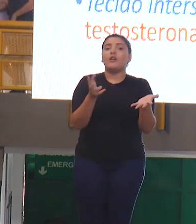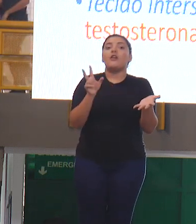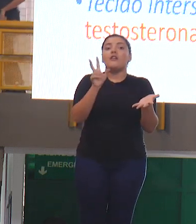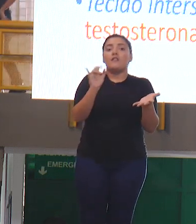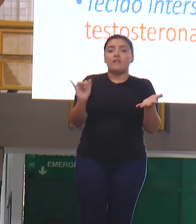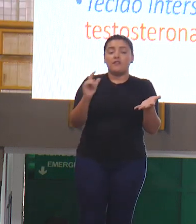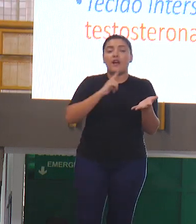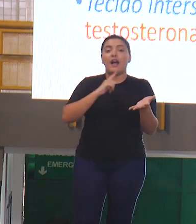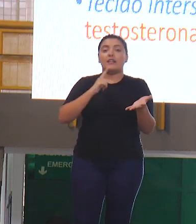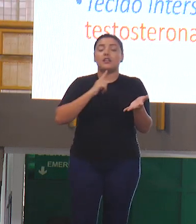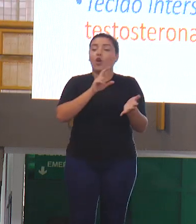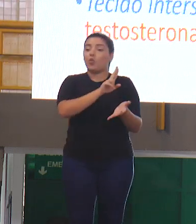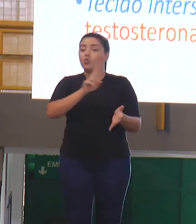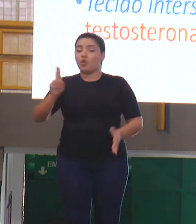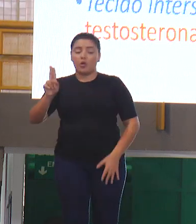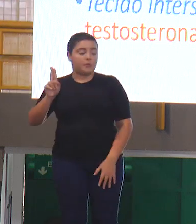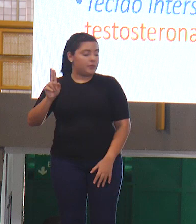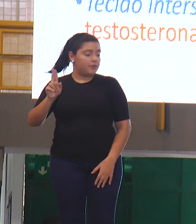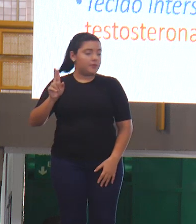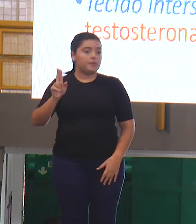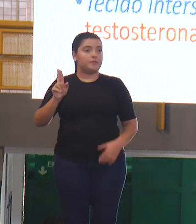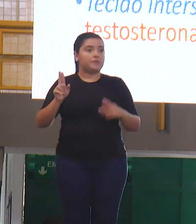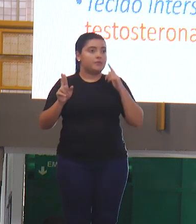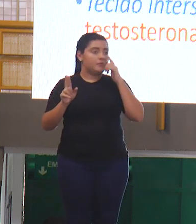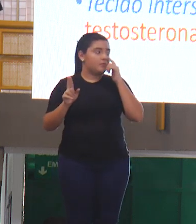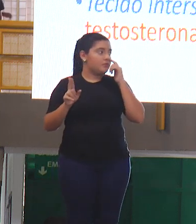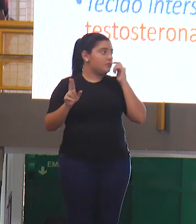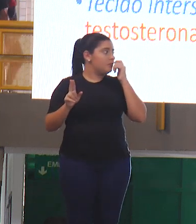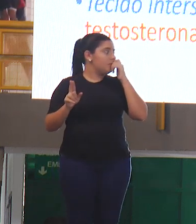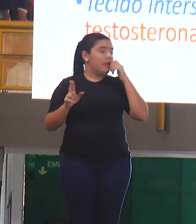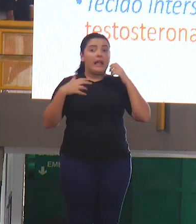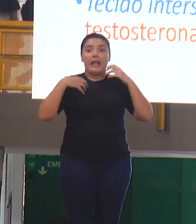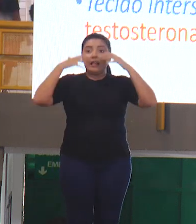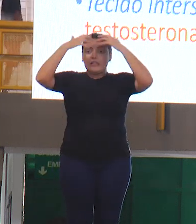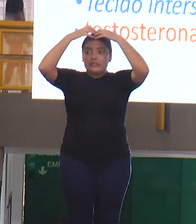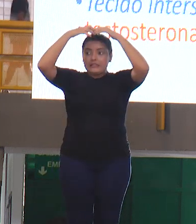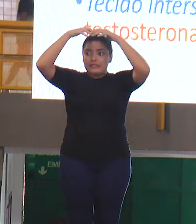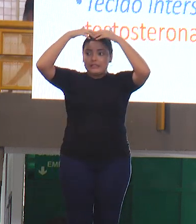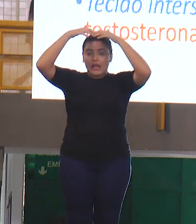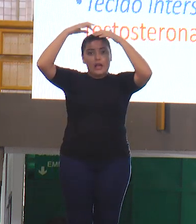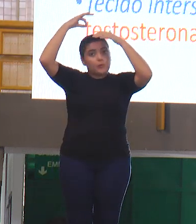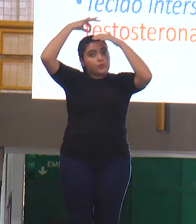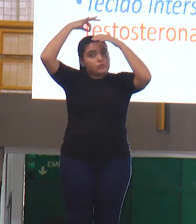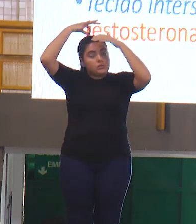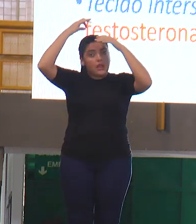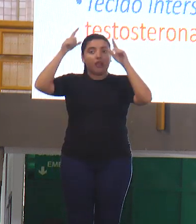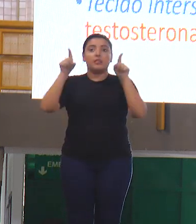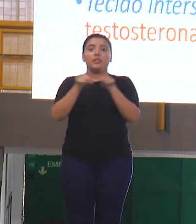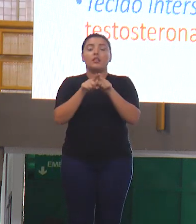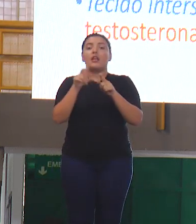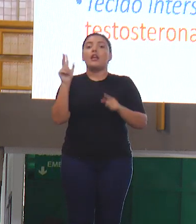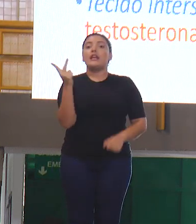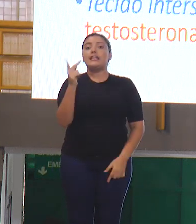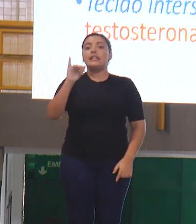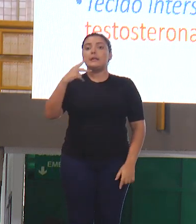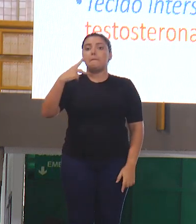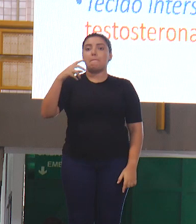Vem de uma glândula que fica no meio do nosso crânio, chamada de quê?